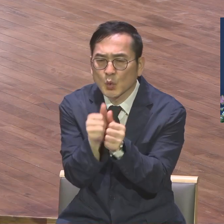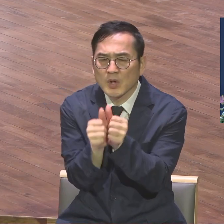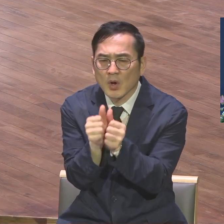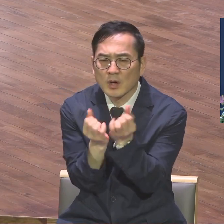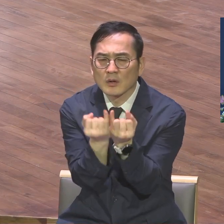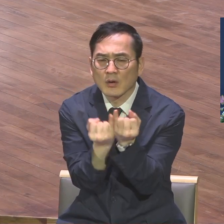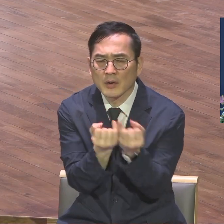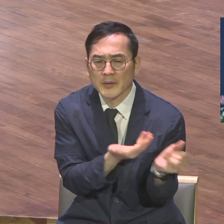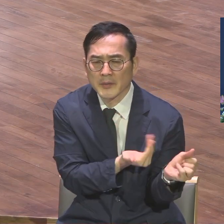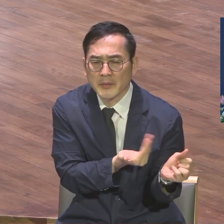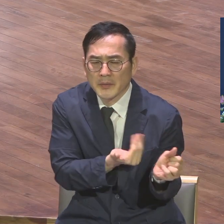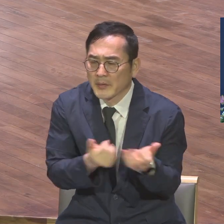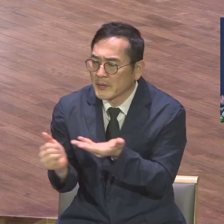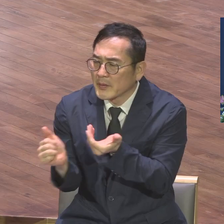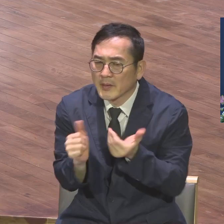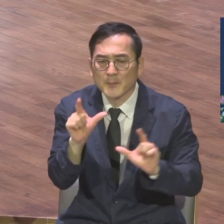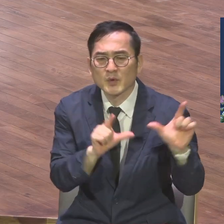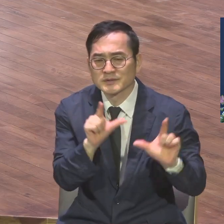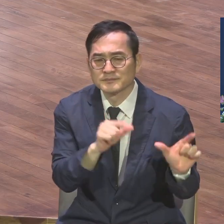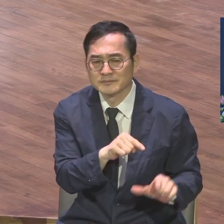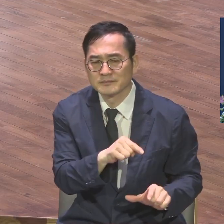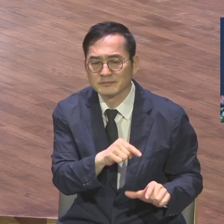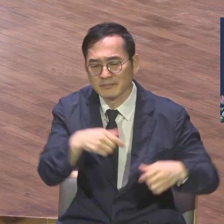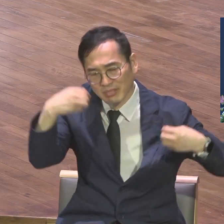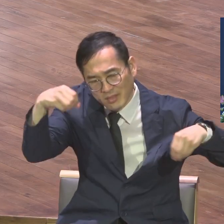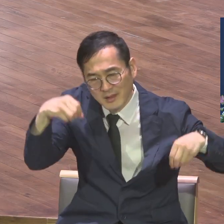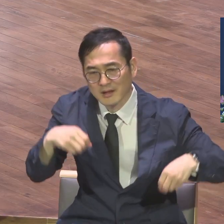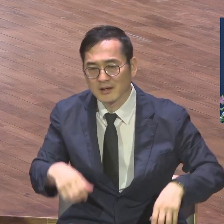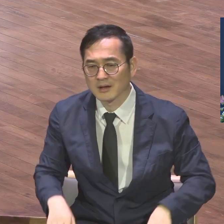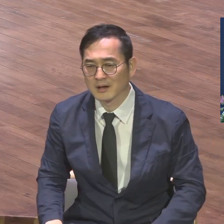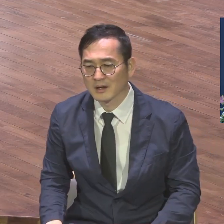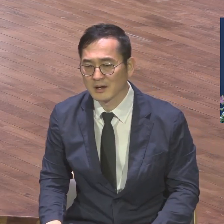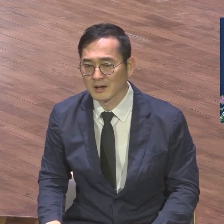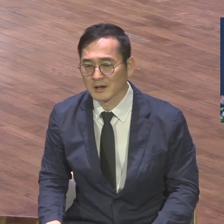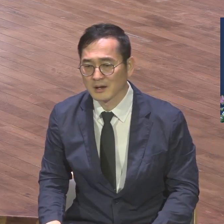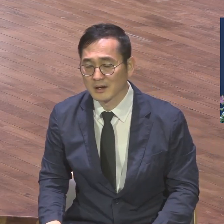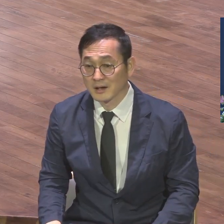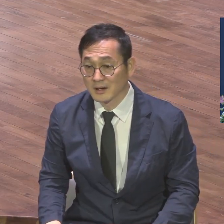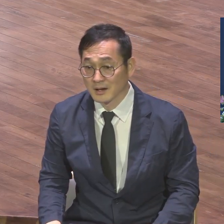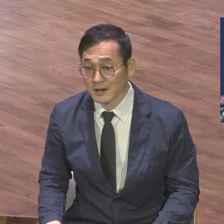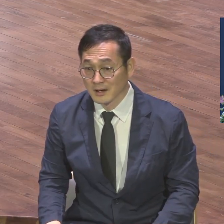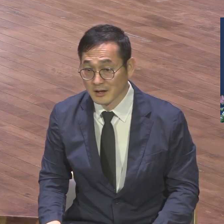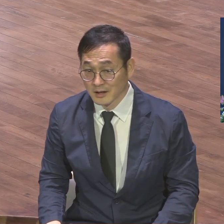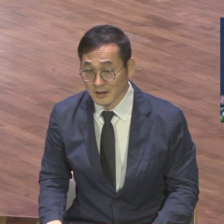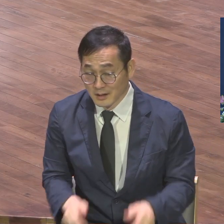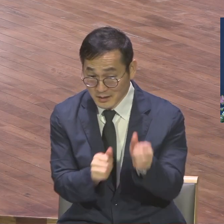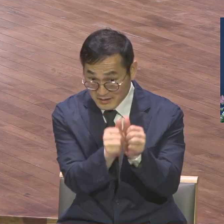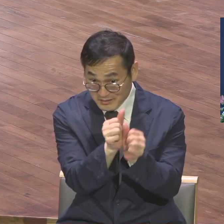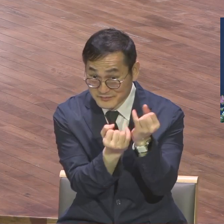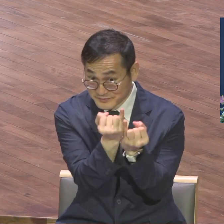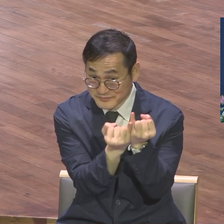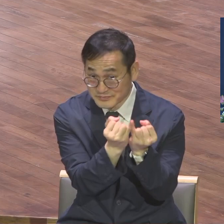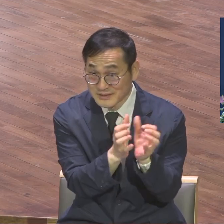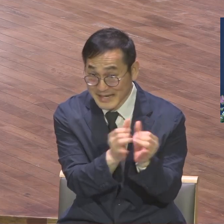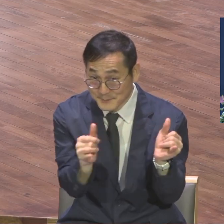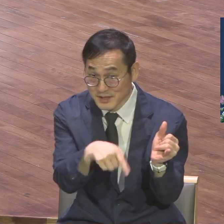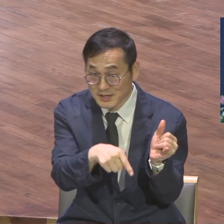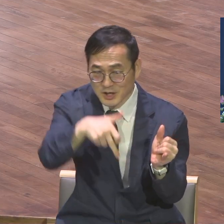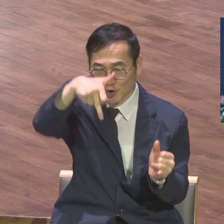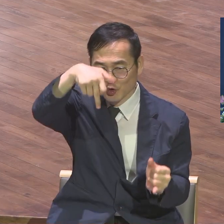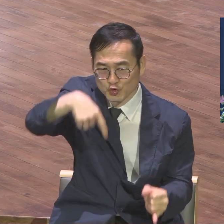장면. 그래서 파리 이 올림픽을 성소수자들을 위한